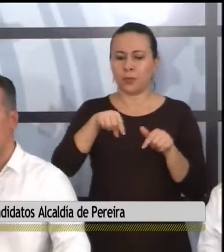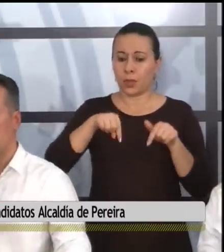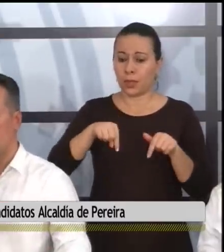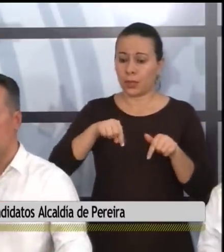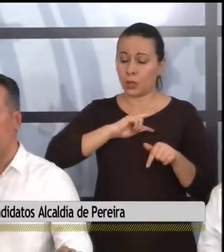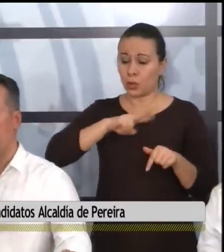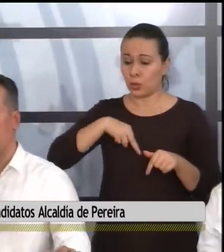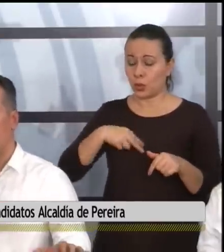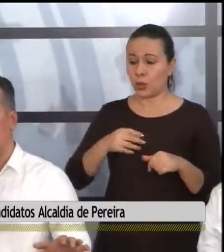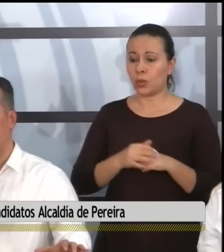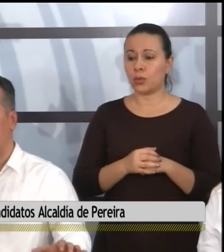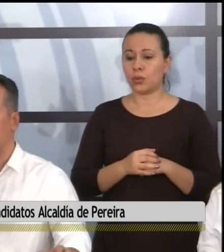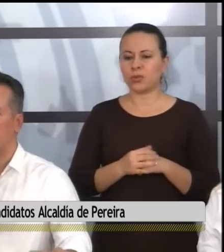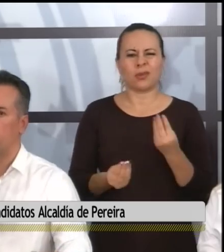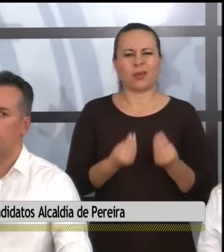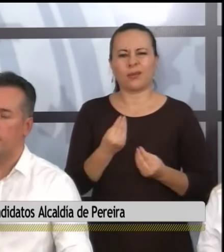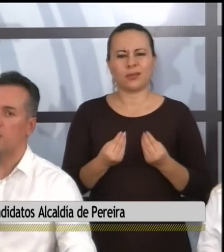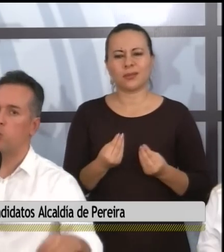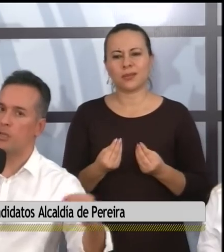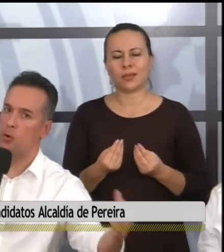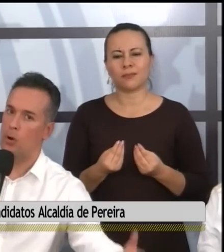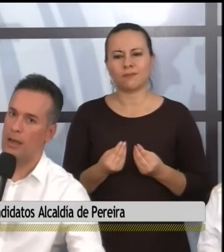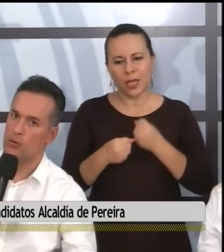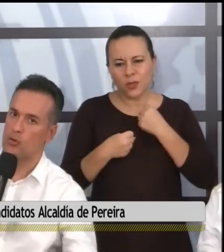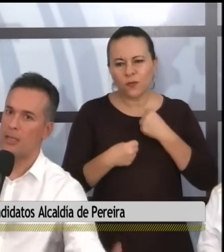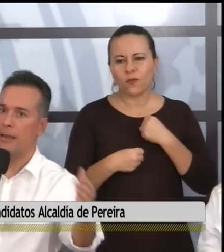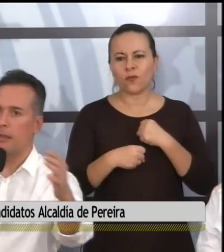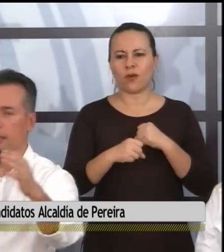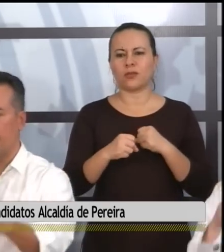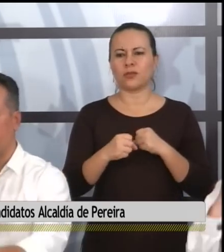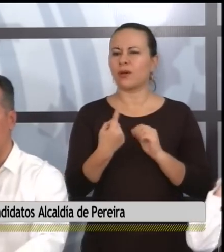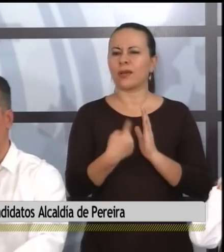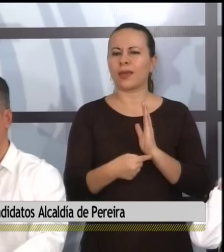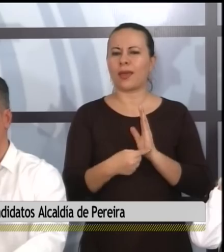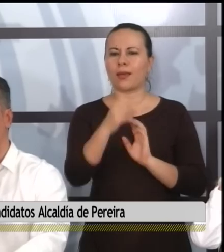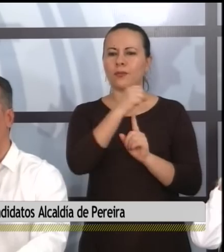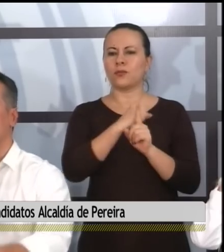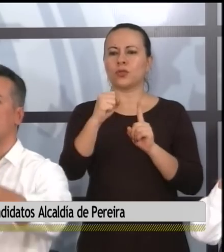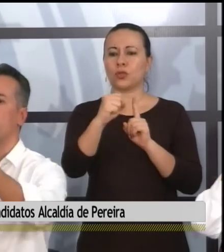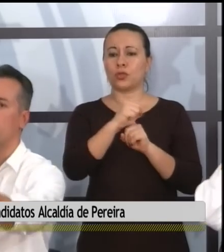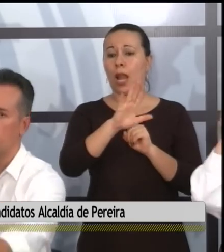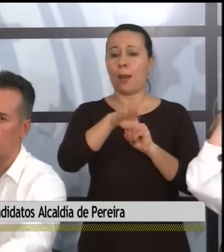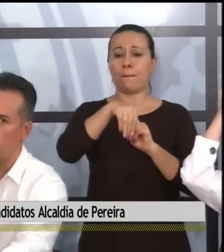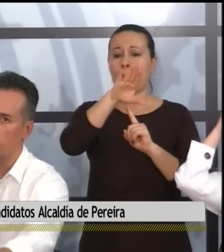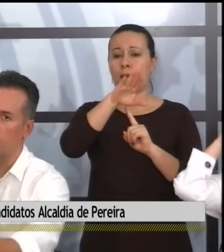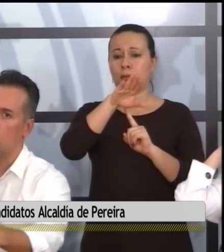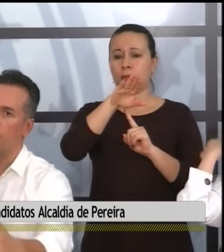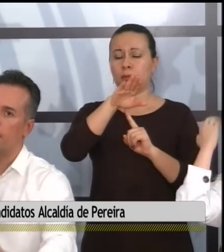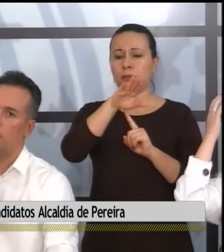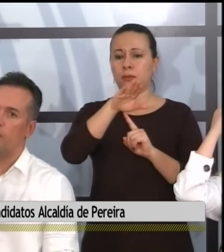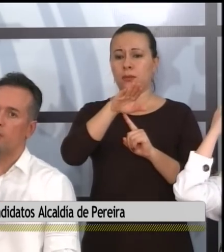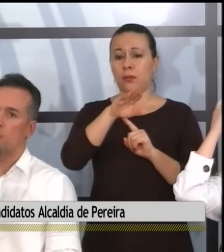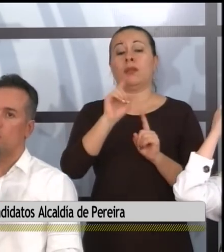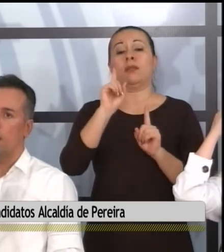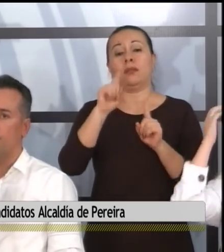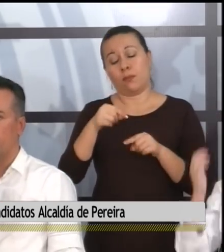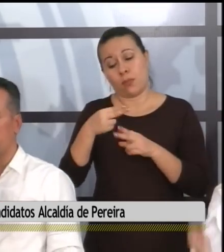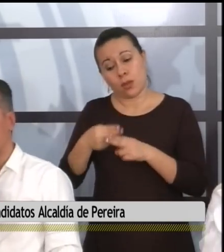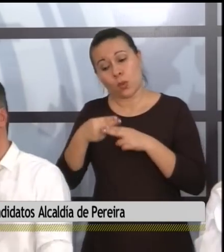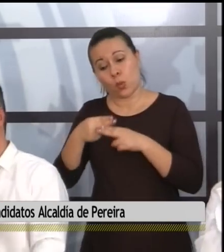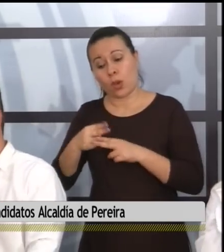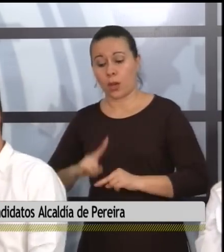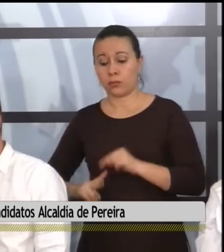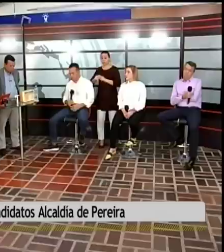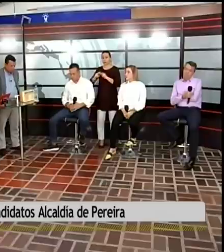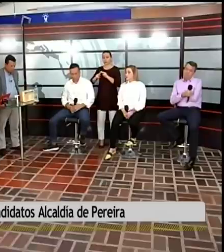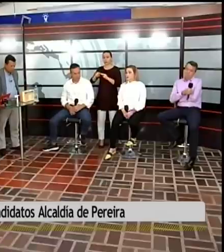administración le va a hacer más esfuerzo a lo social que al tema de infraestructura, sin descuidar el tema de infraestructura, que es tan